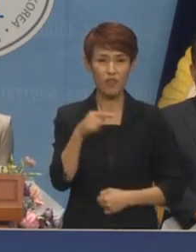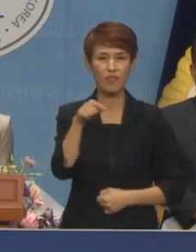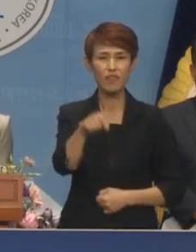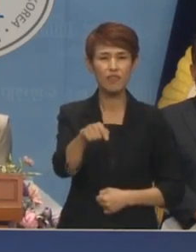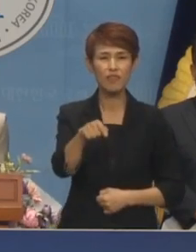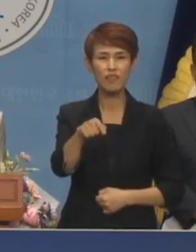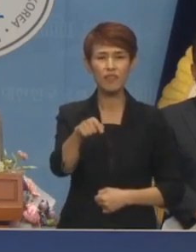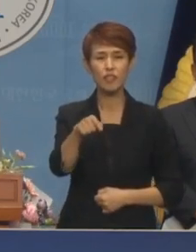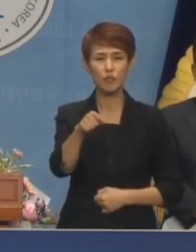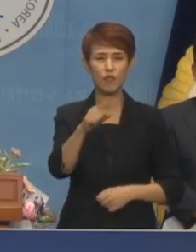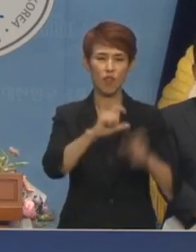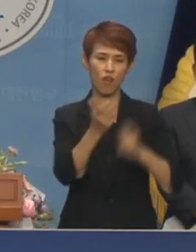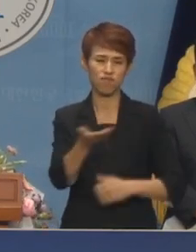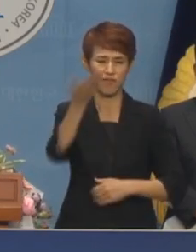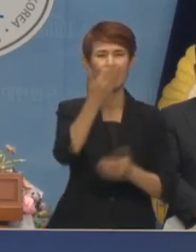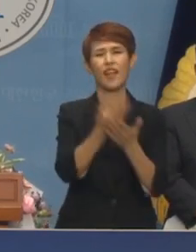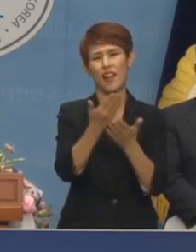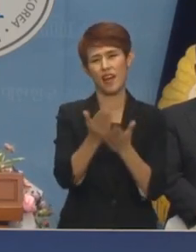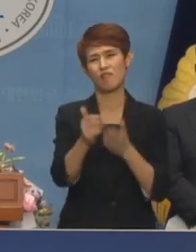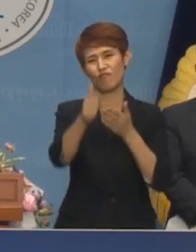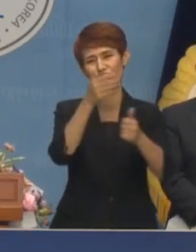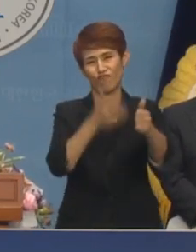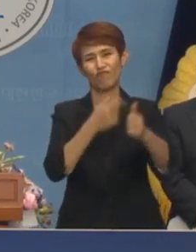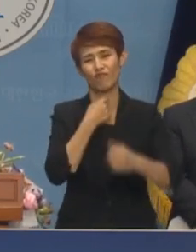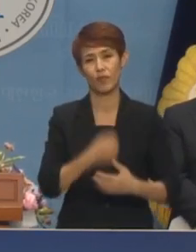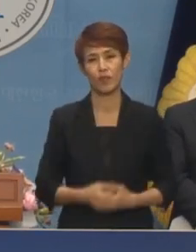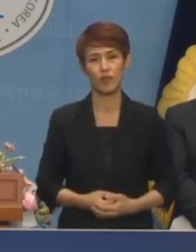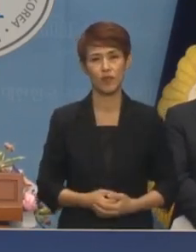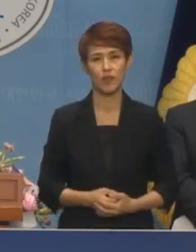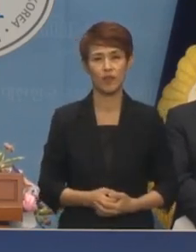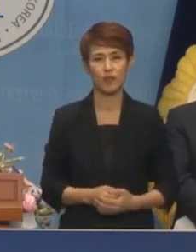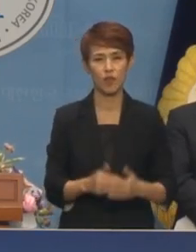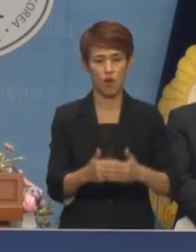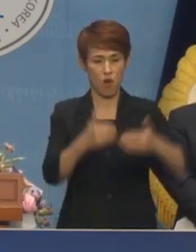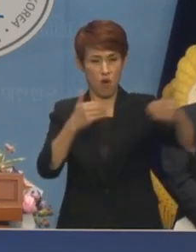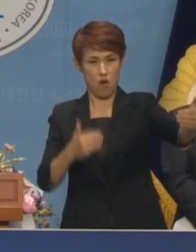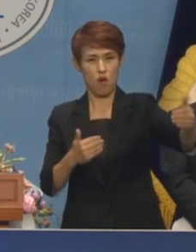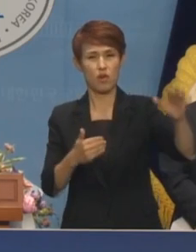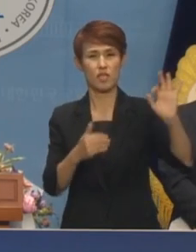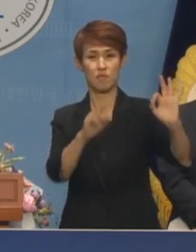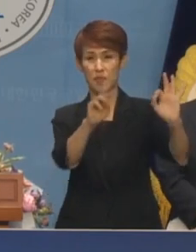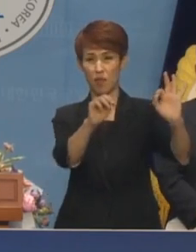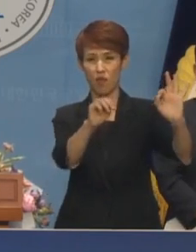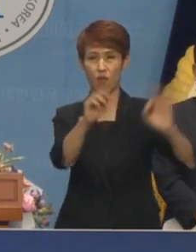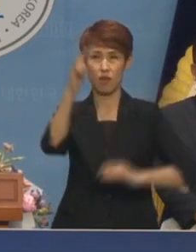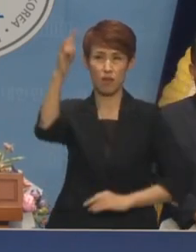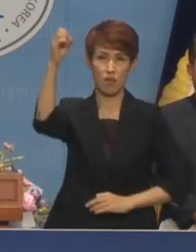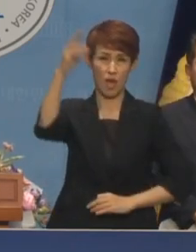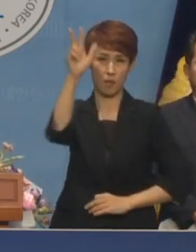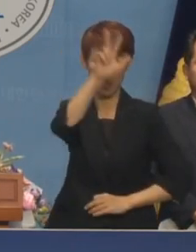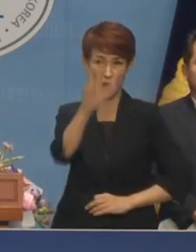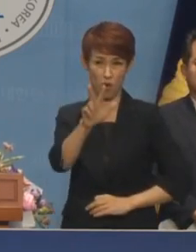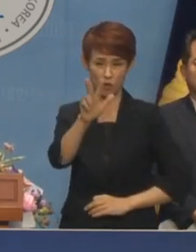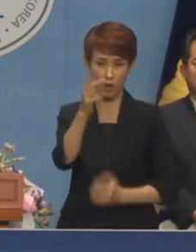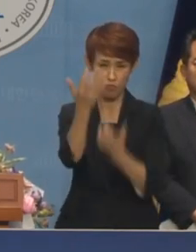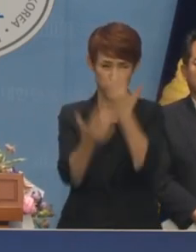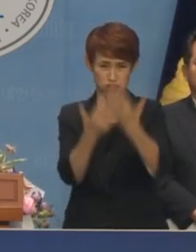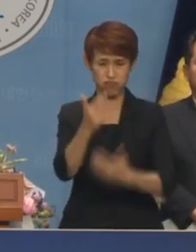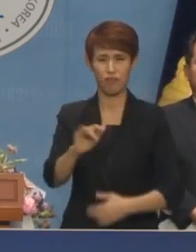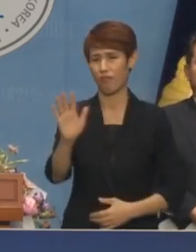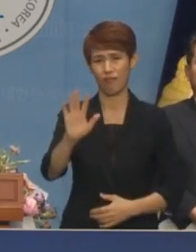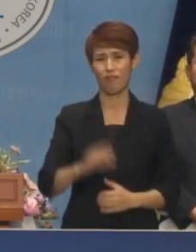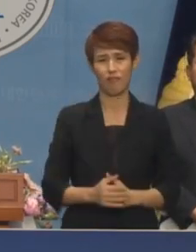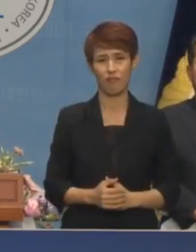과감하게 올려주실 것을 좀 부탁을 드리고 이격거리 10m도 태양광 발전기에서 불이 날 일이 뭐가